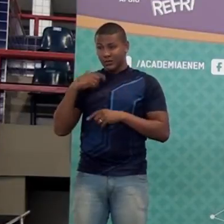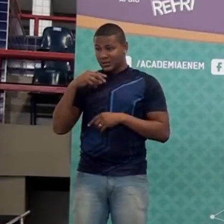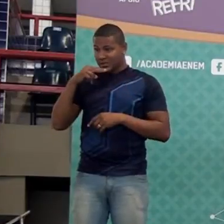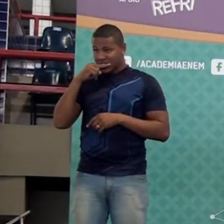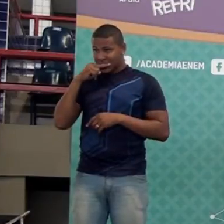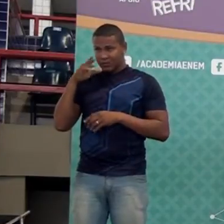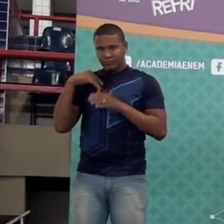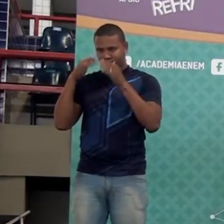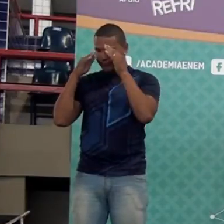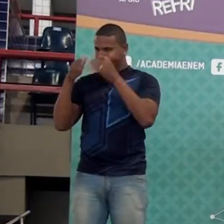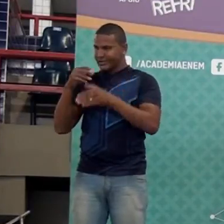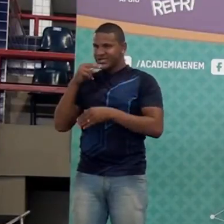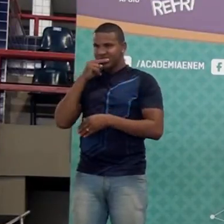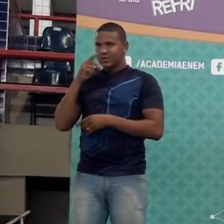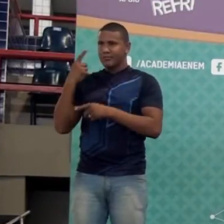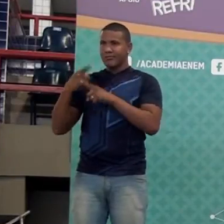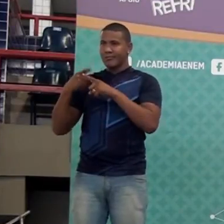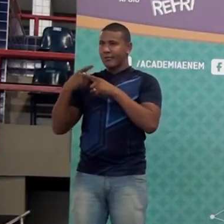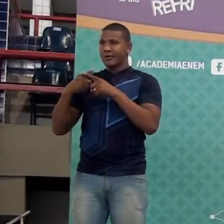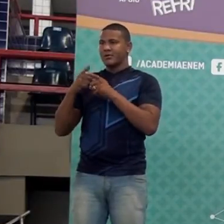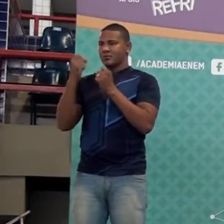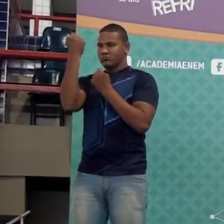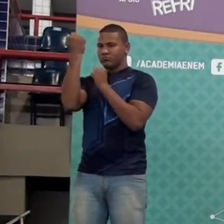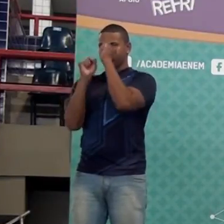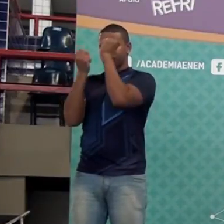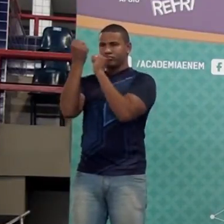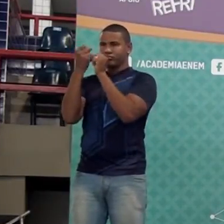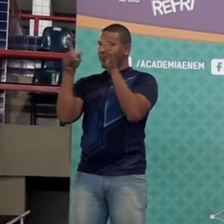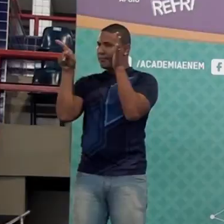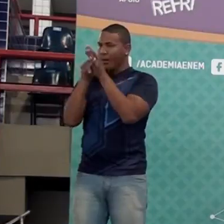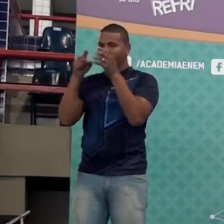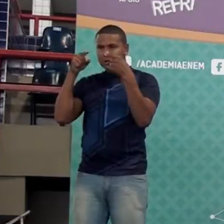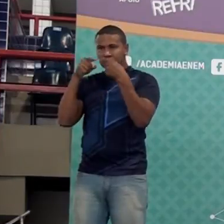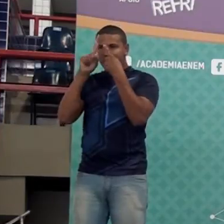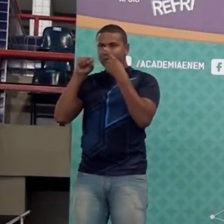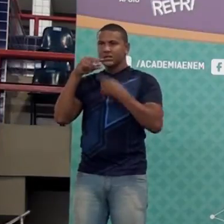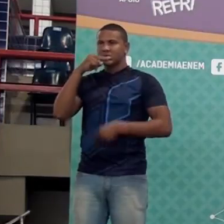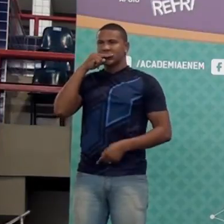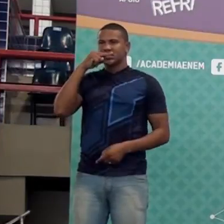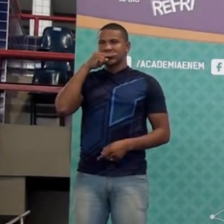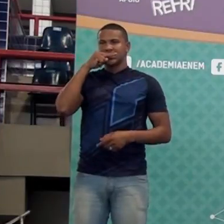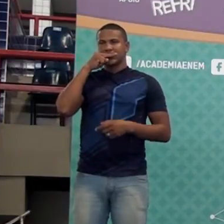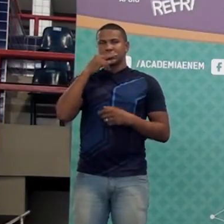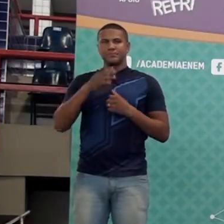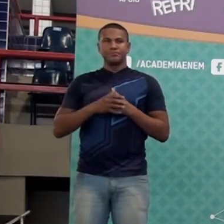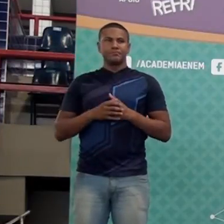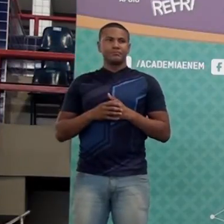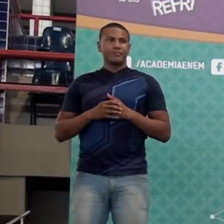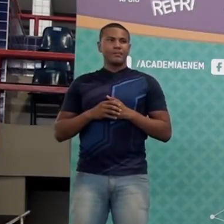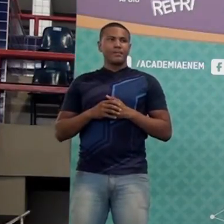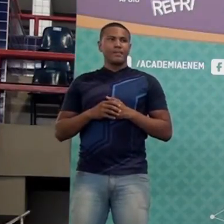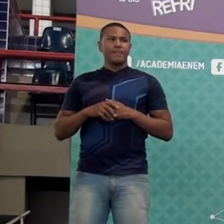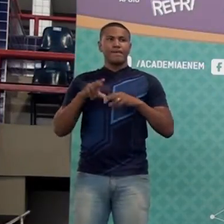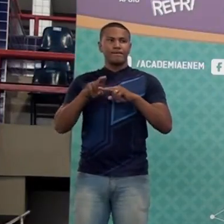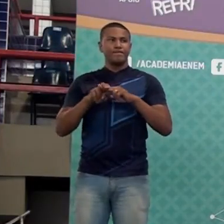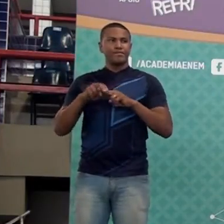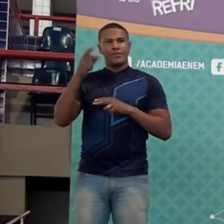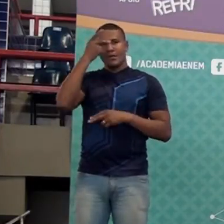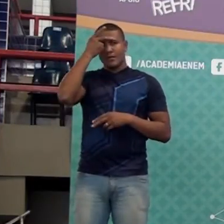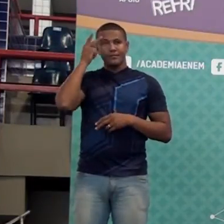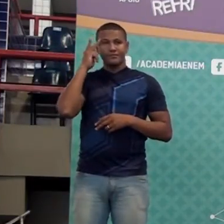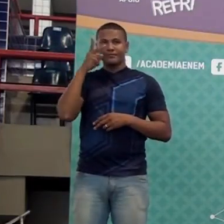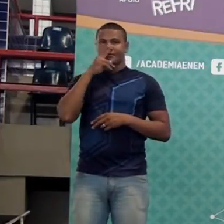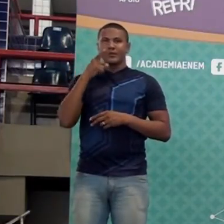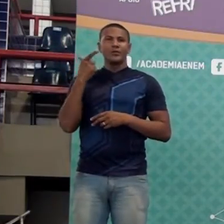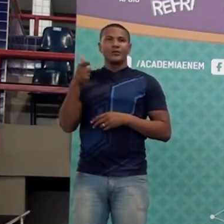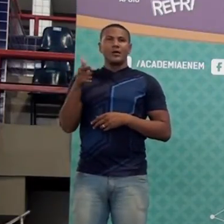anos, porque ele já tem toda a usina dele pronta com a infraestrutura para produzir açúcar a partir do etanol. Então, a galera acaba não fazendo